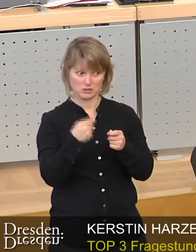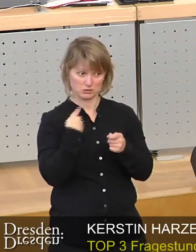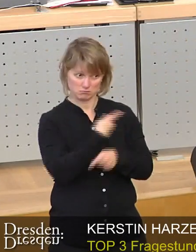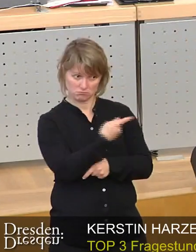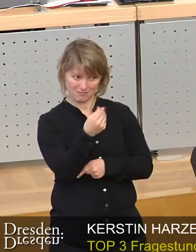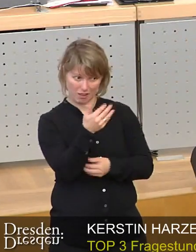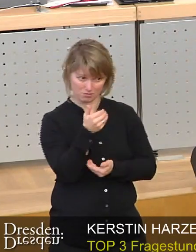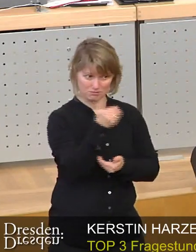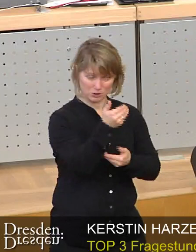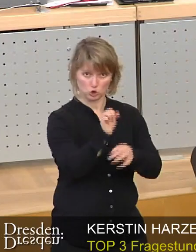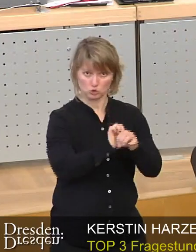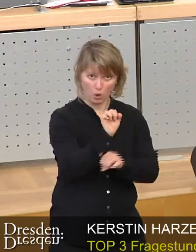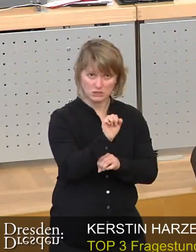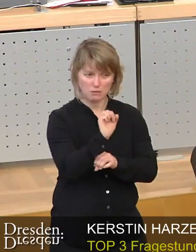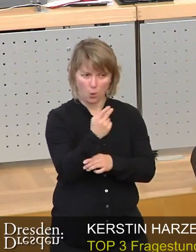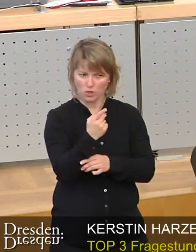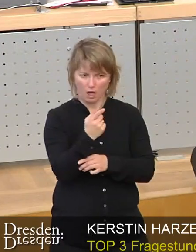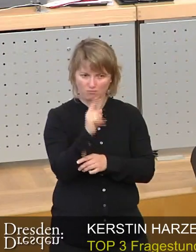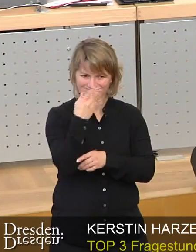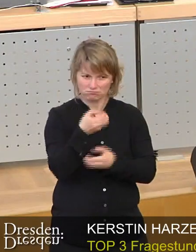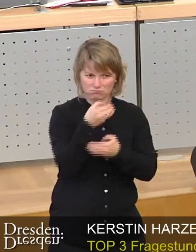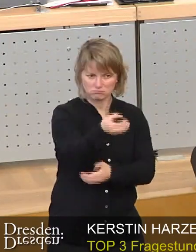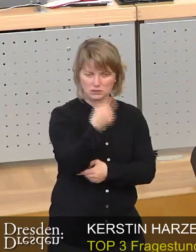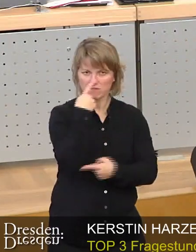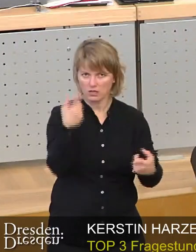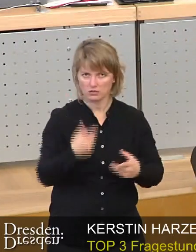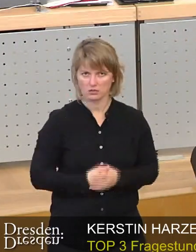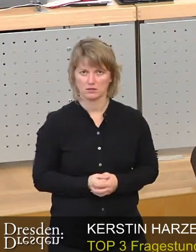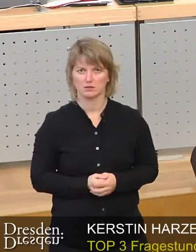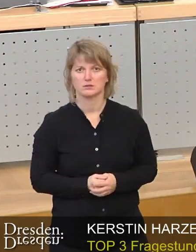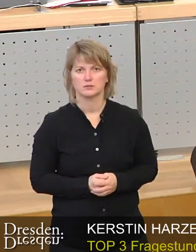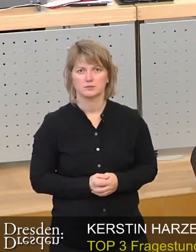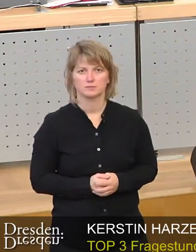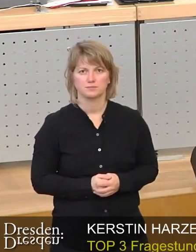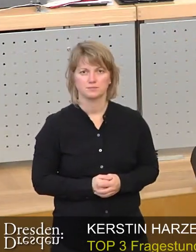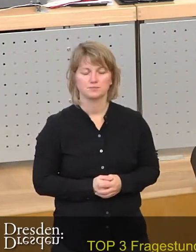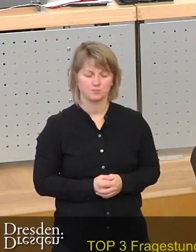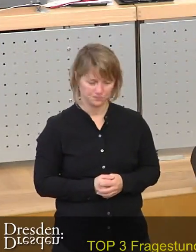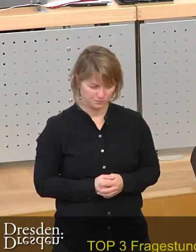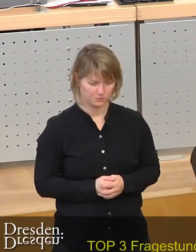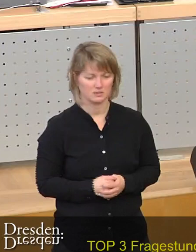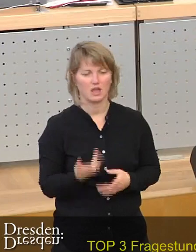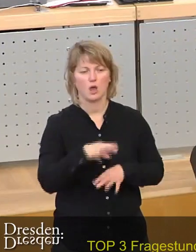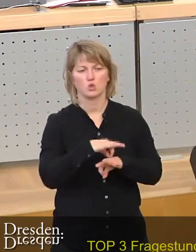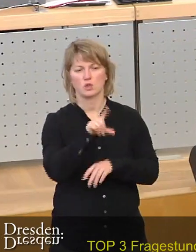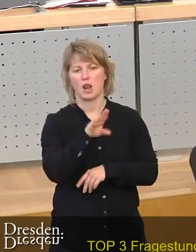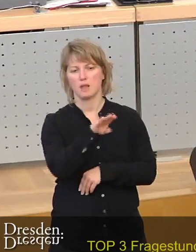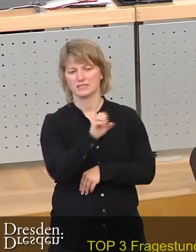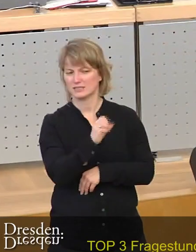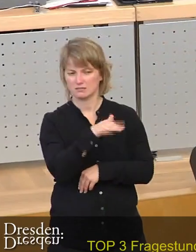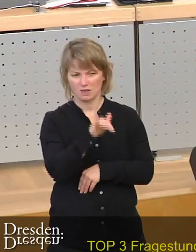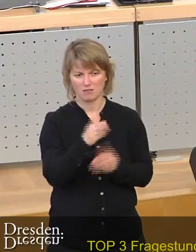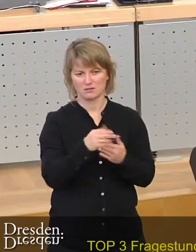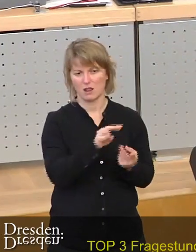zur Verfügung gestellt, beziehungsweise wann soll das geschehen? Auch hier übernimmt stellvertretend für Herr Dr. Lahmes, Herr Sittel, die